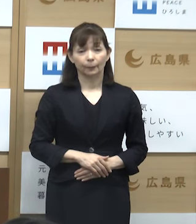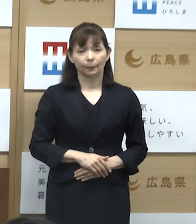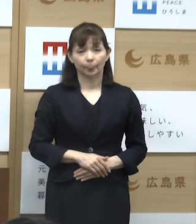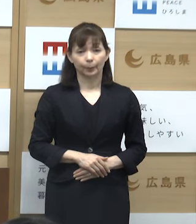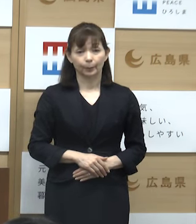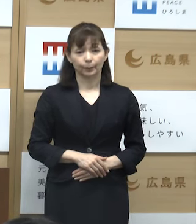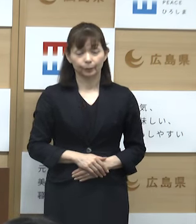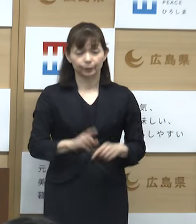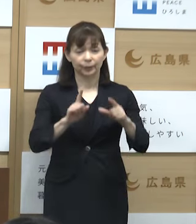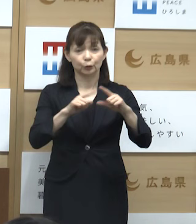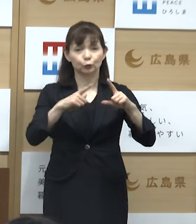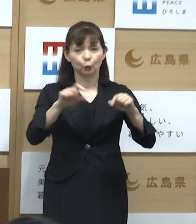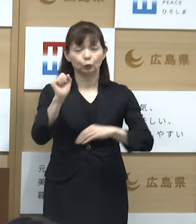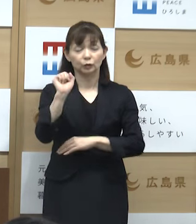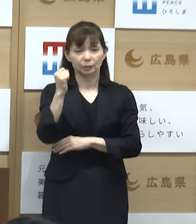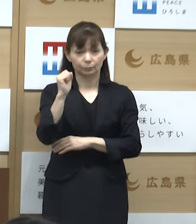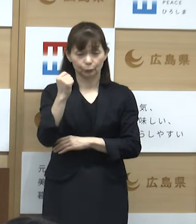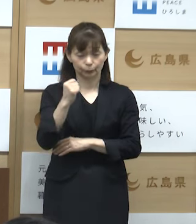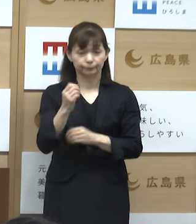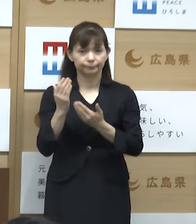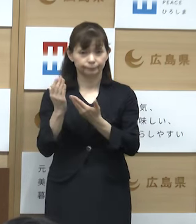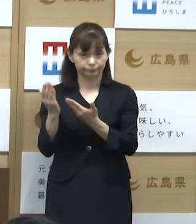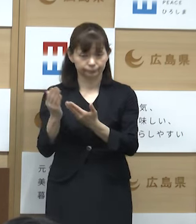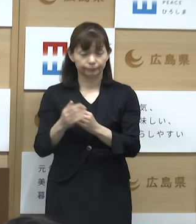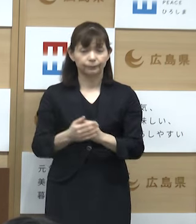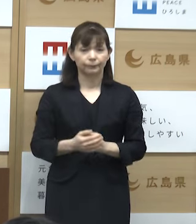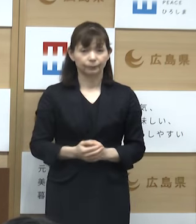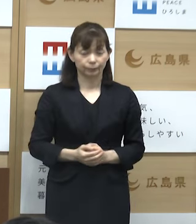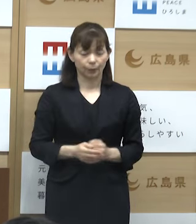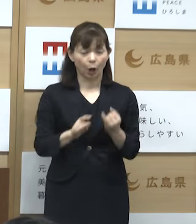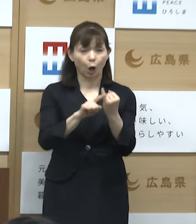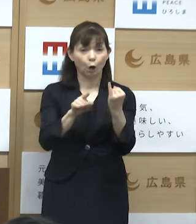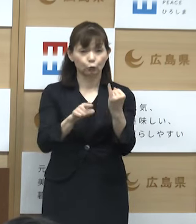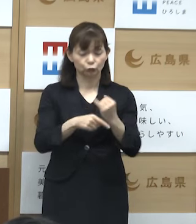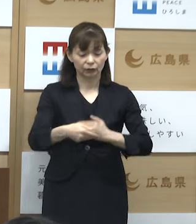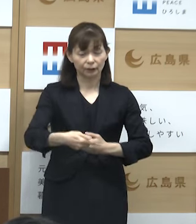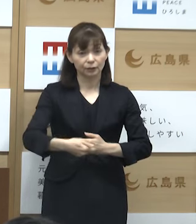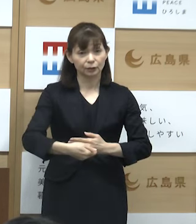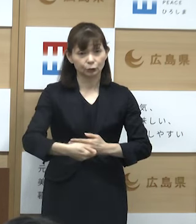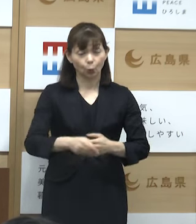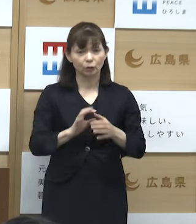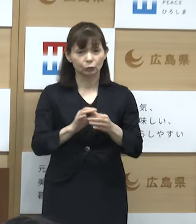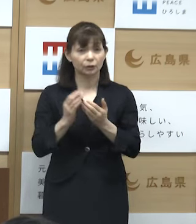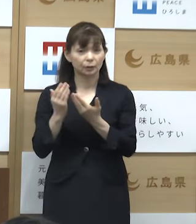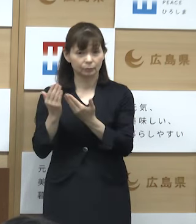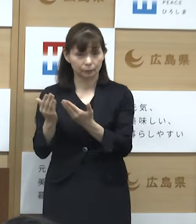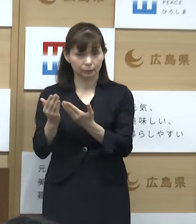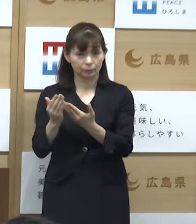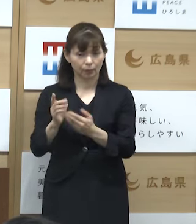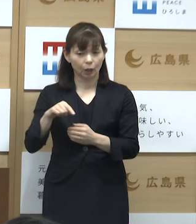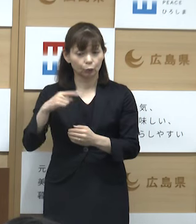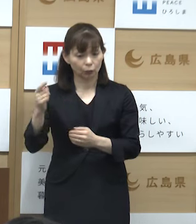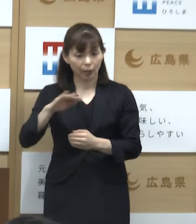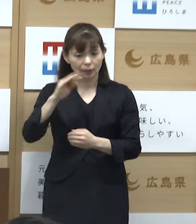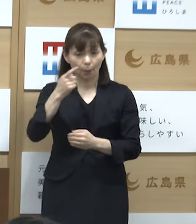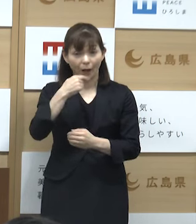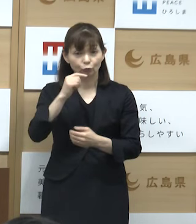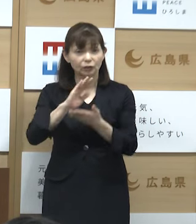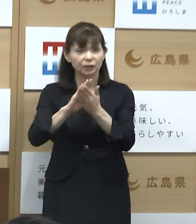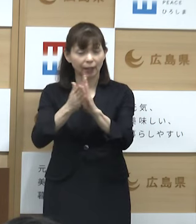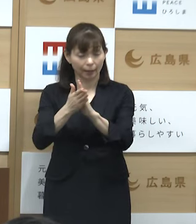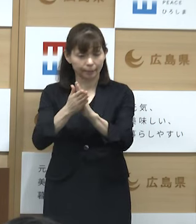中国新聞の伊藤です。不妊治療についてお伺いしたいんですけども、お隣の山口県の方は今年度